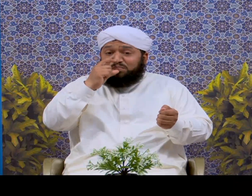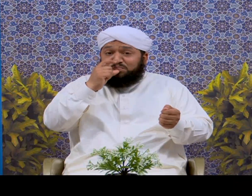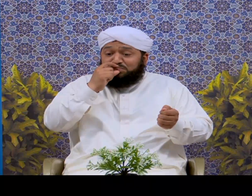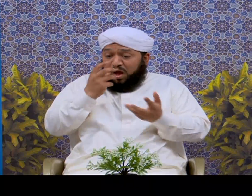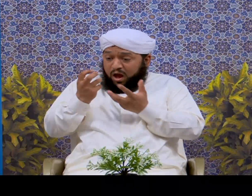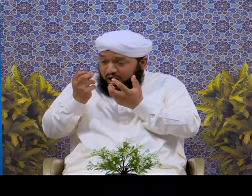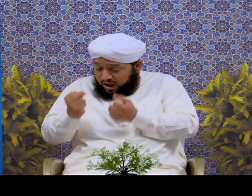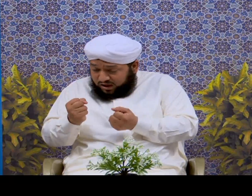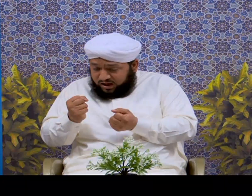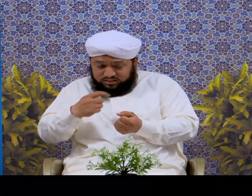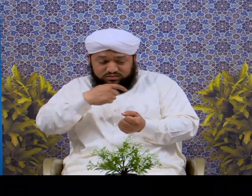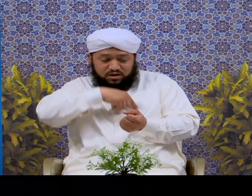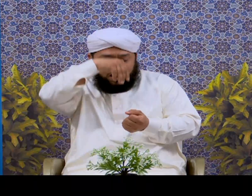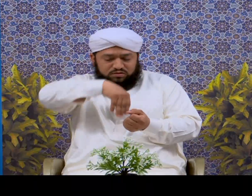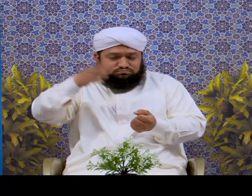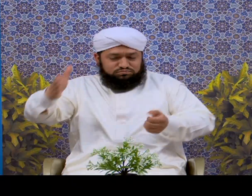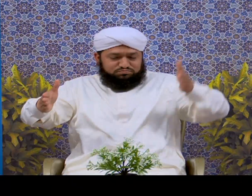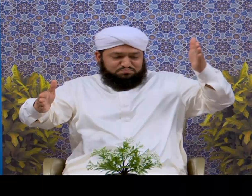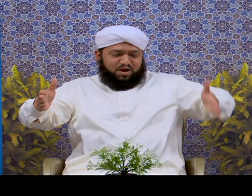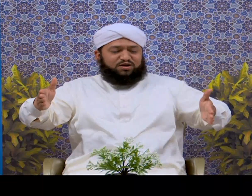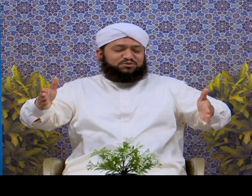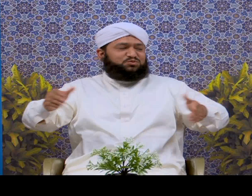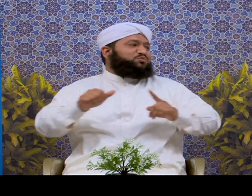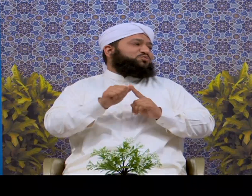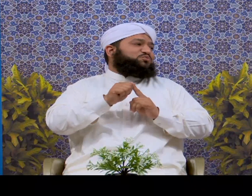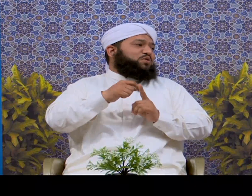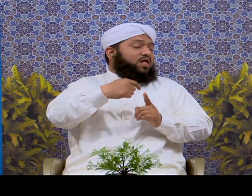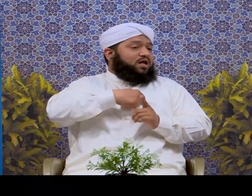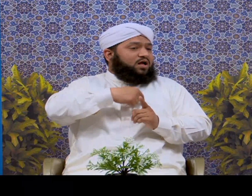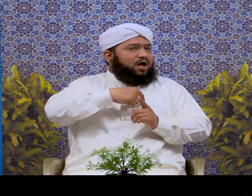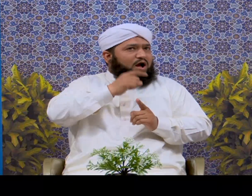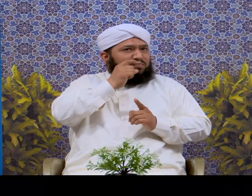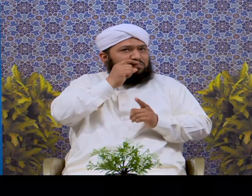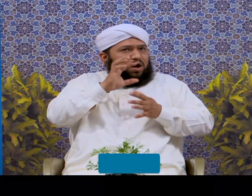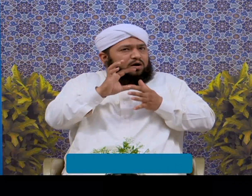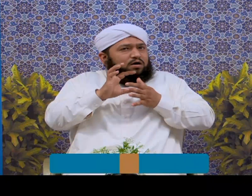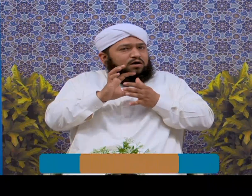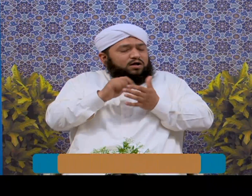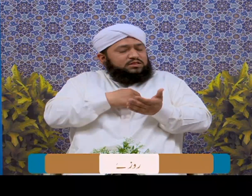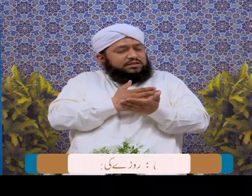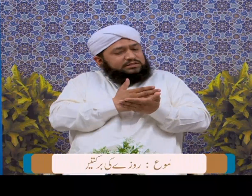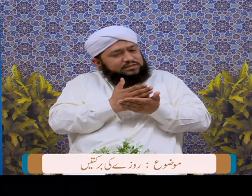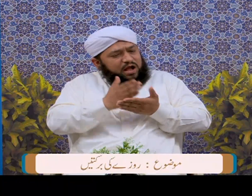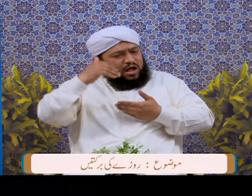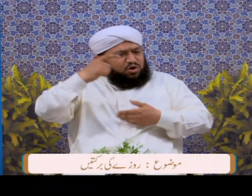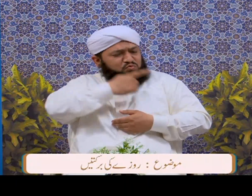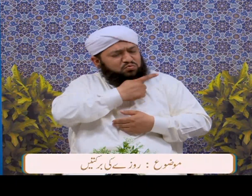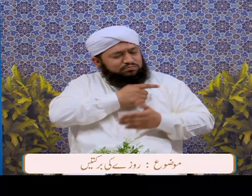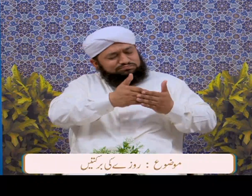ساتھ دل کے راستے بھی بند کرنے ہیں تاکہ روزے کے ذریعے سے دل کی پوری طرح صفائی ہو سکے اور دل میں گناہوں سے نفرت پیدا